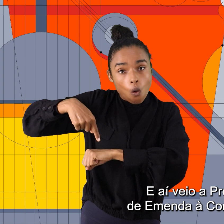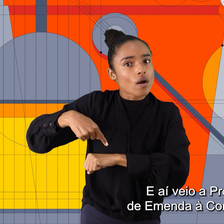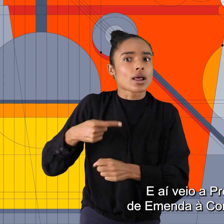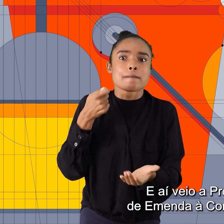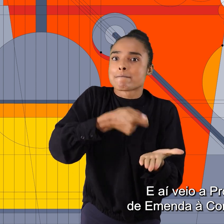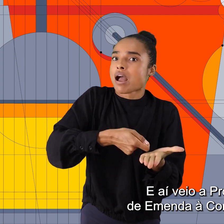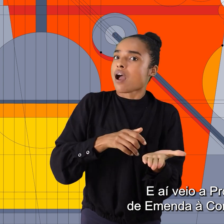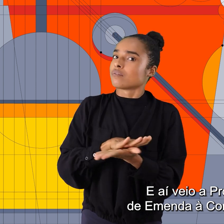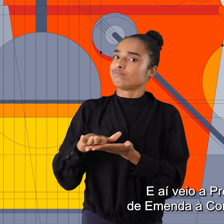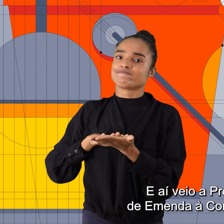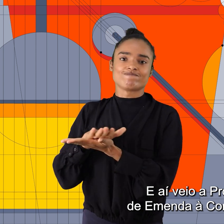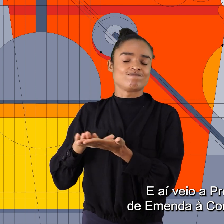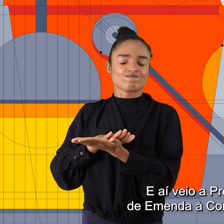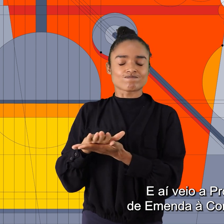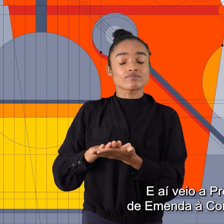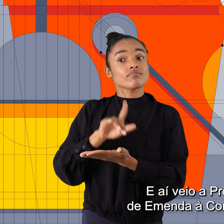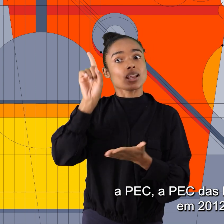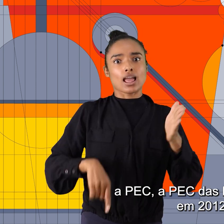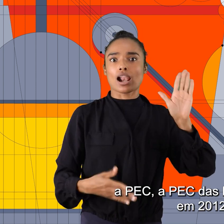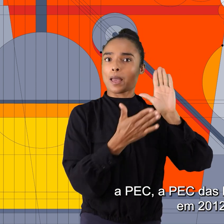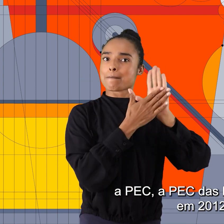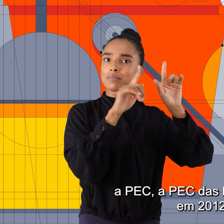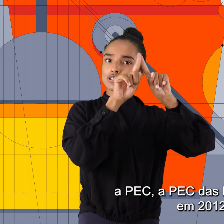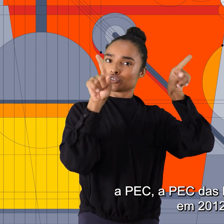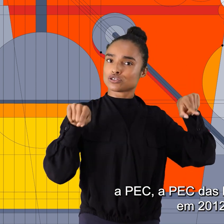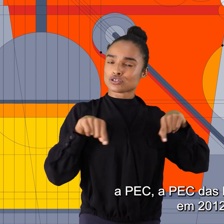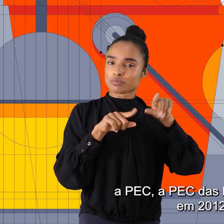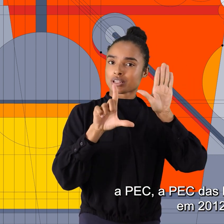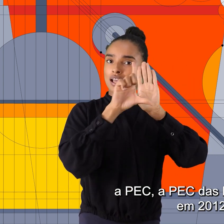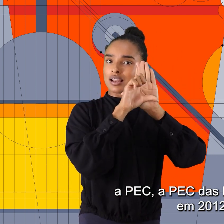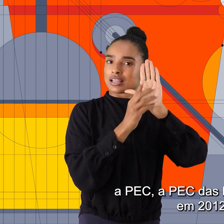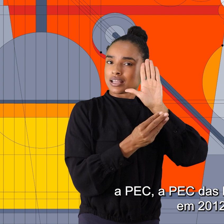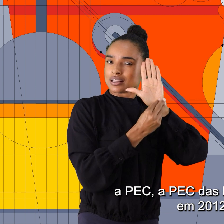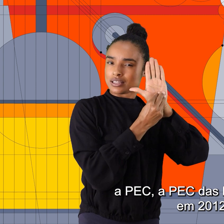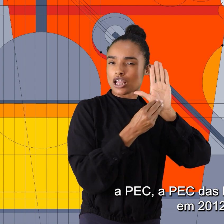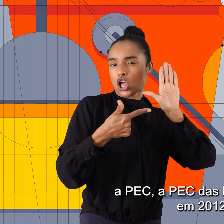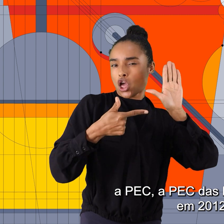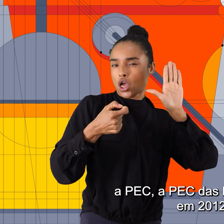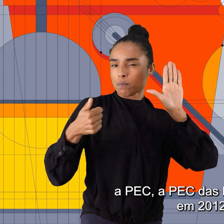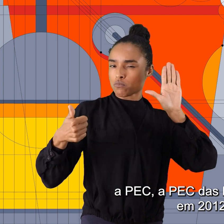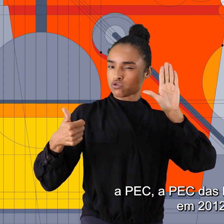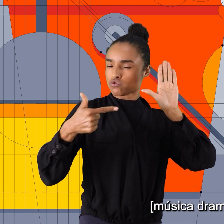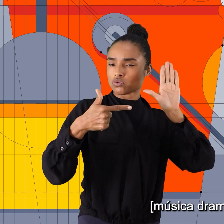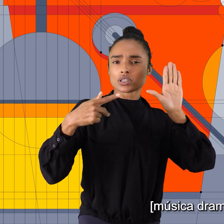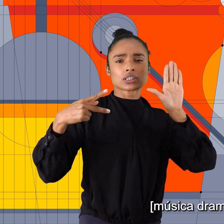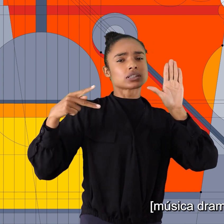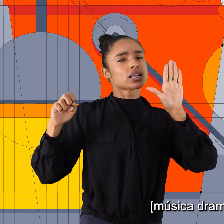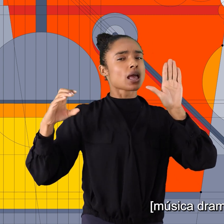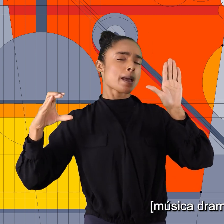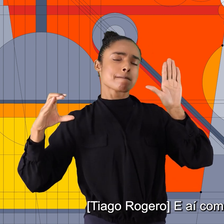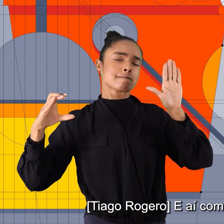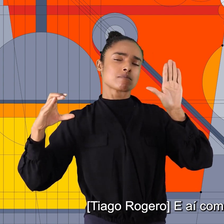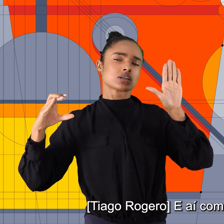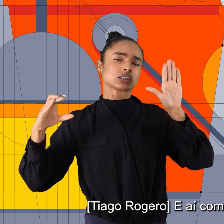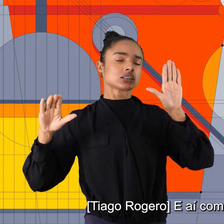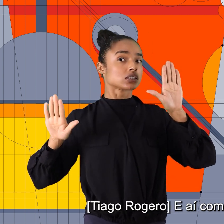aí veio a proposta de emenda à Constituição, a PEC das domésticas, em 2012.